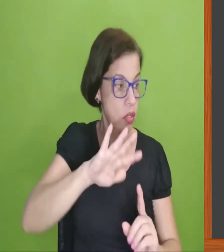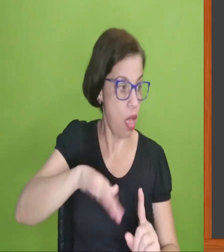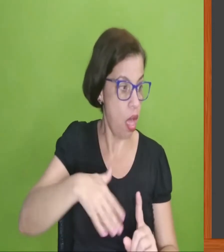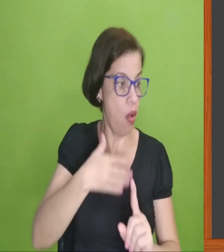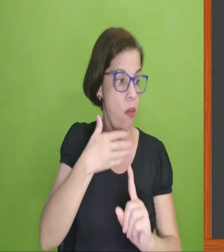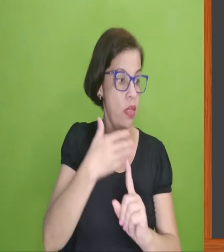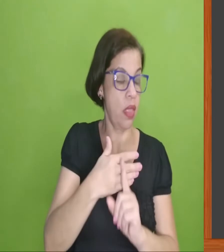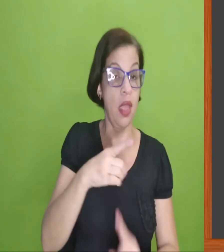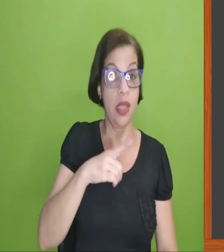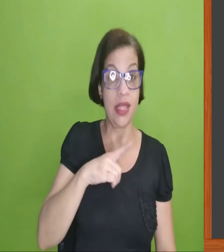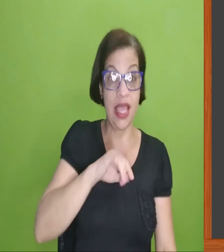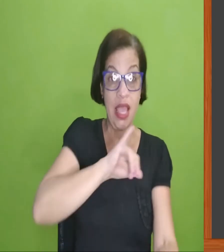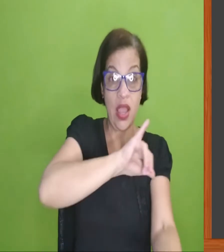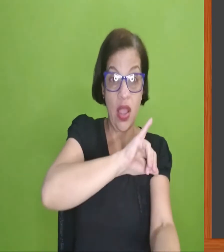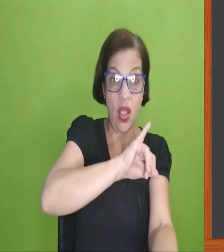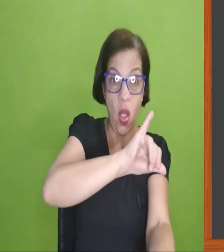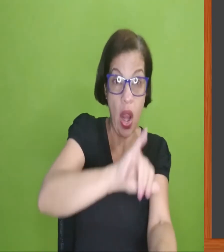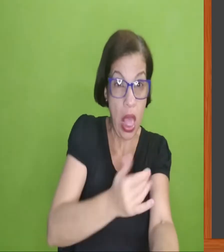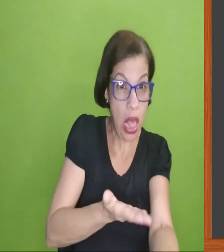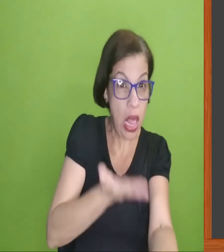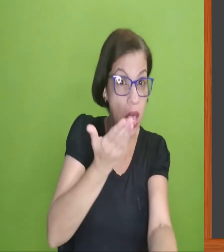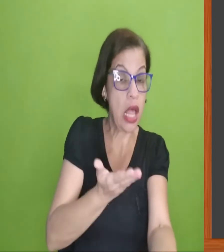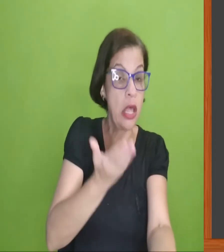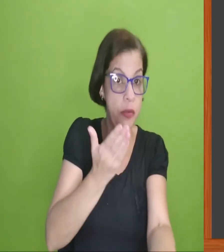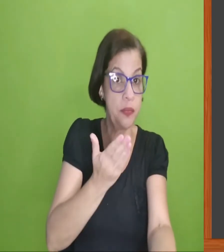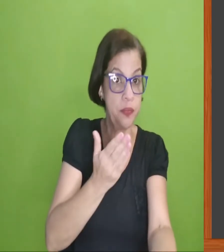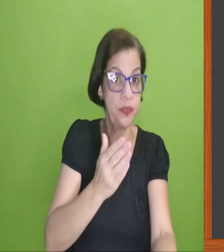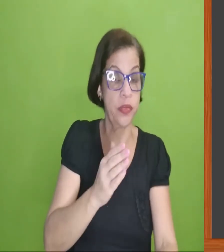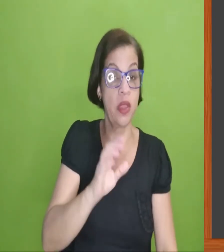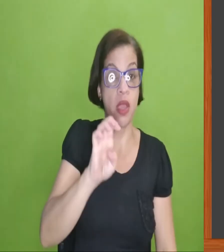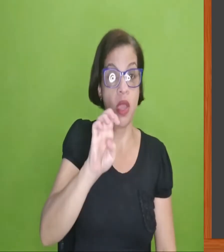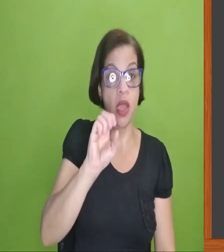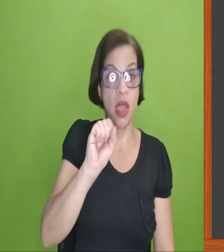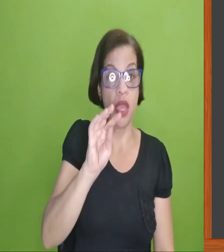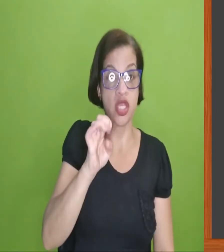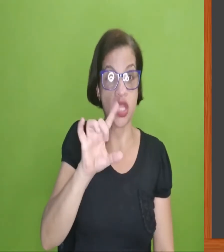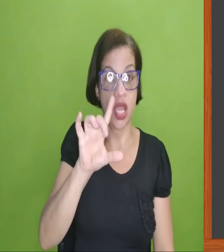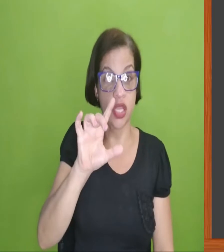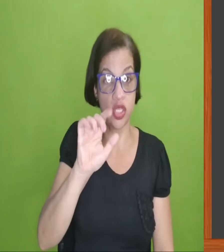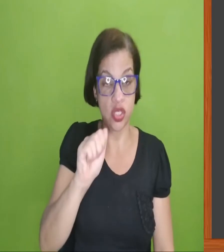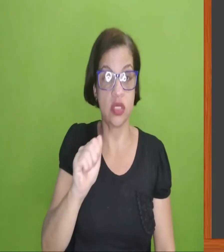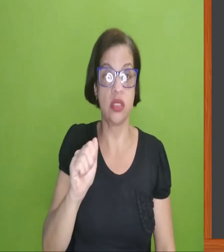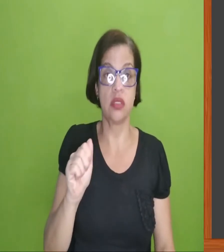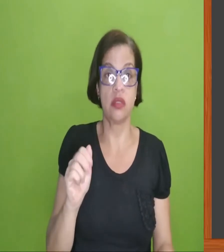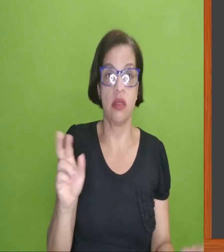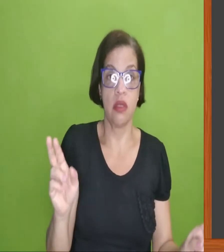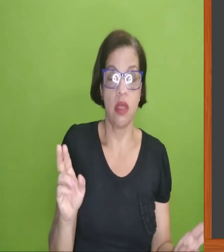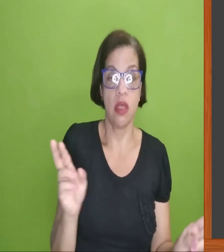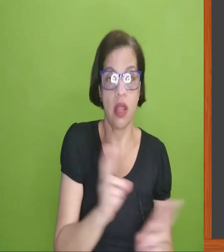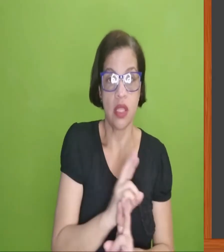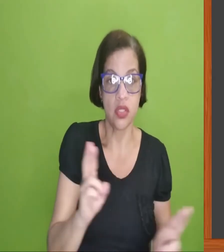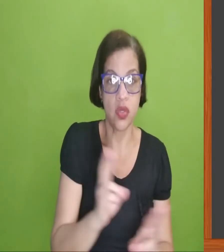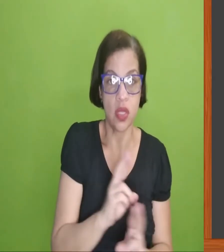à hipercolesterolemia. As estatinas são análogos estruturais da HMG-CoA